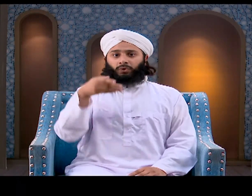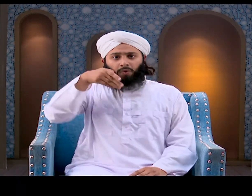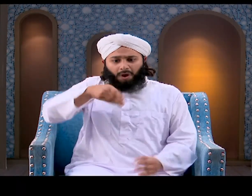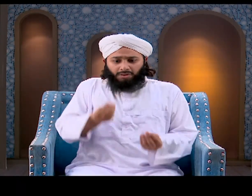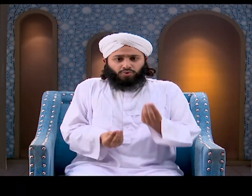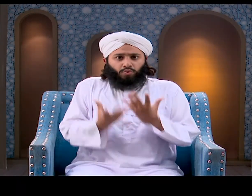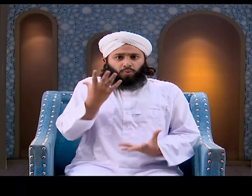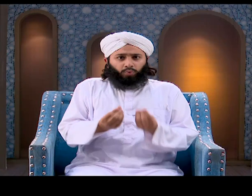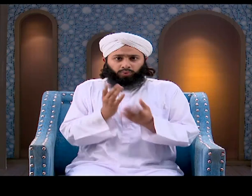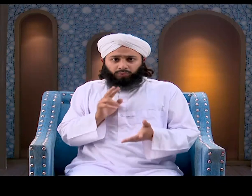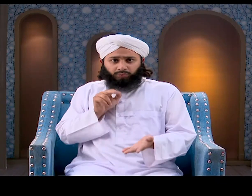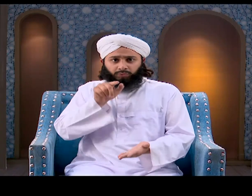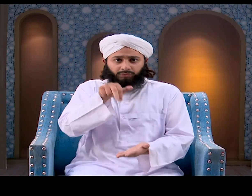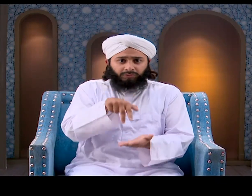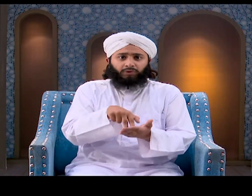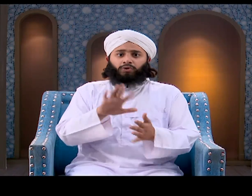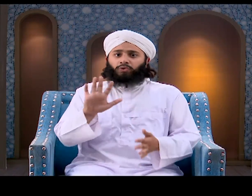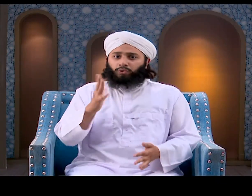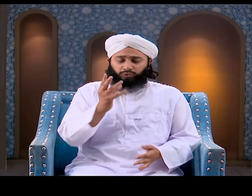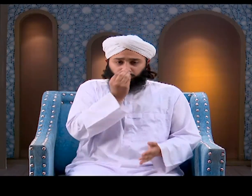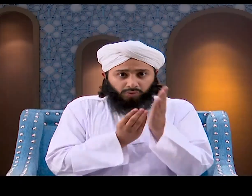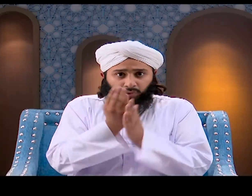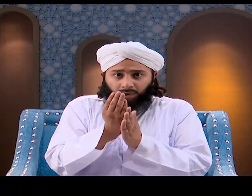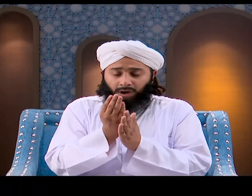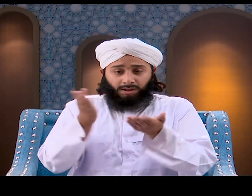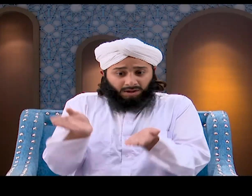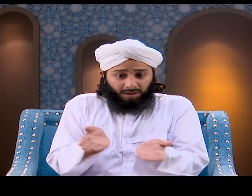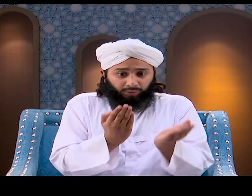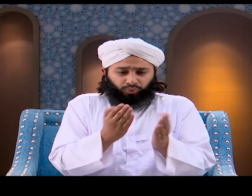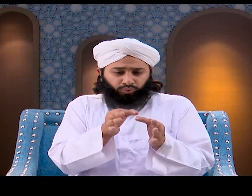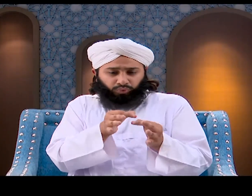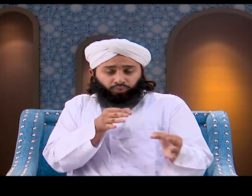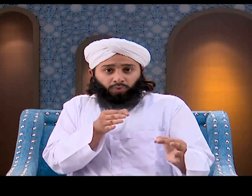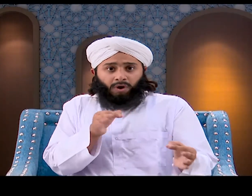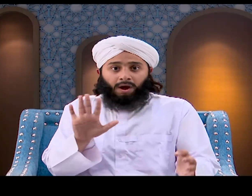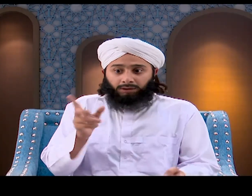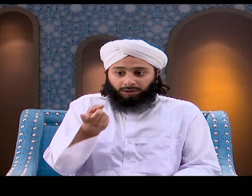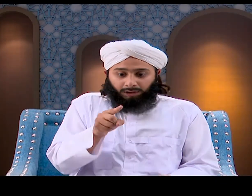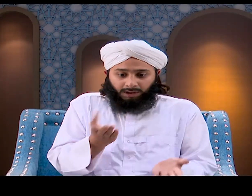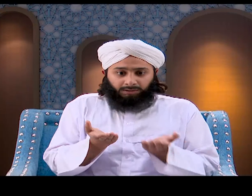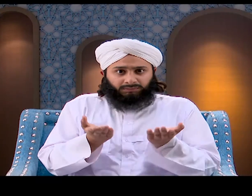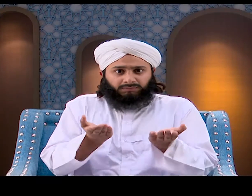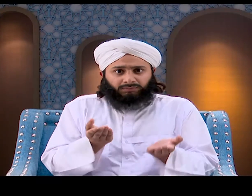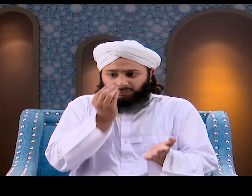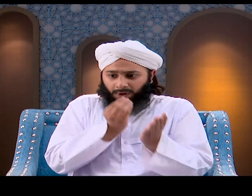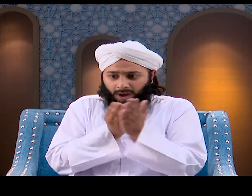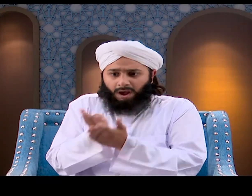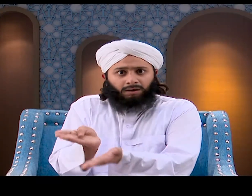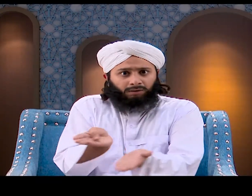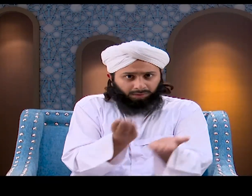طرف چلتا ہے دوزخ کے قریب ہوتا اور جنت میں لے جانے والے اعمال سے دور رہتا ہے۔ کل روز قیامت اگر جنت کی طرف جانا